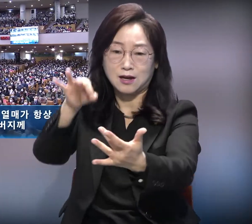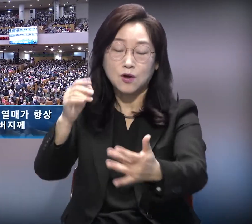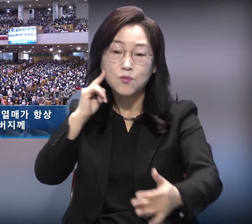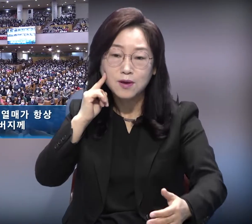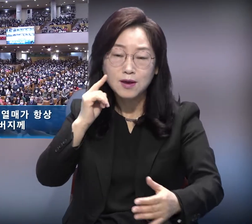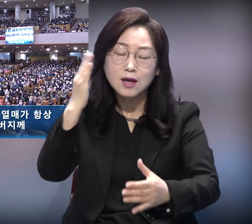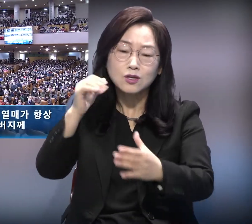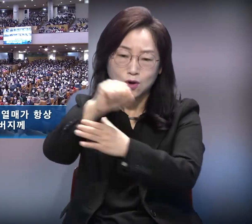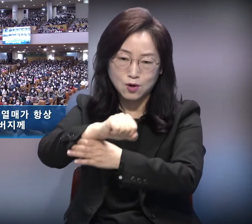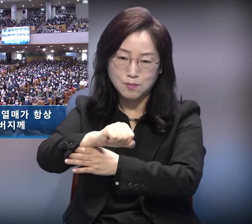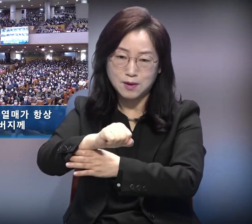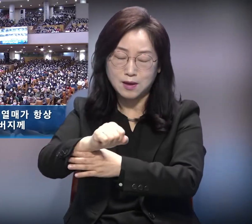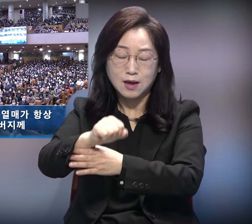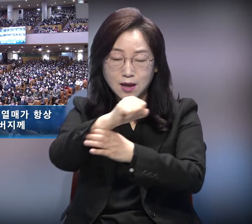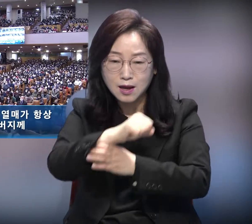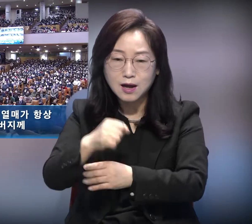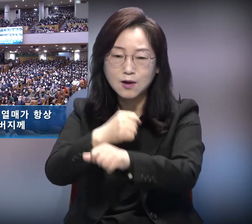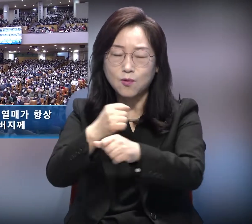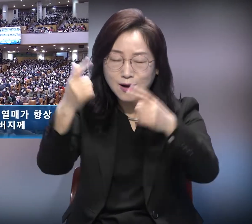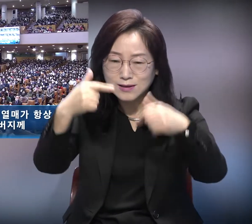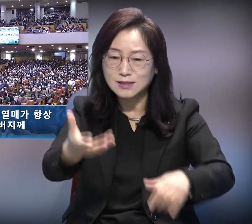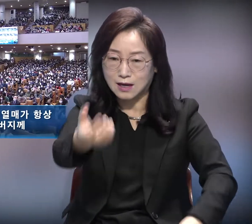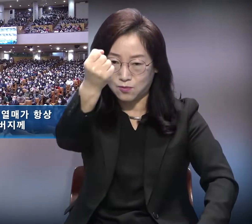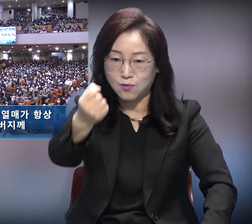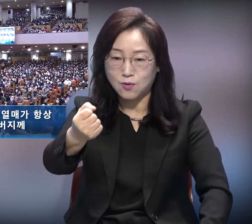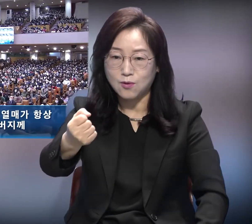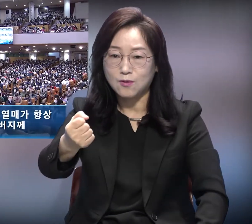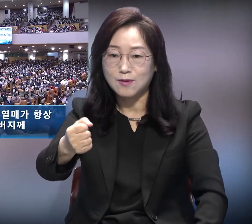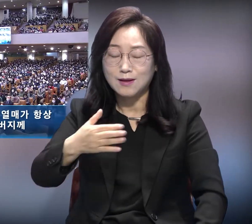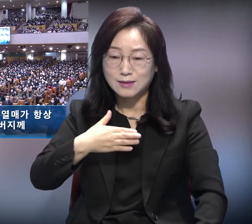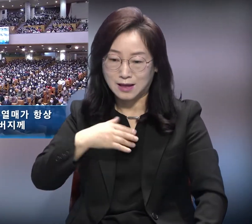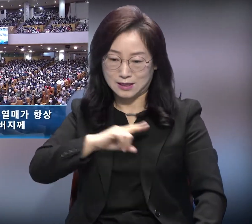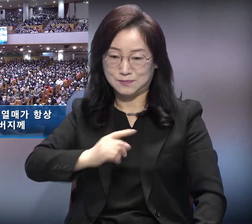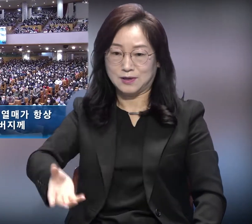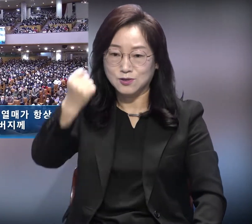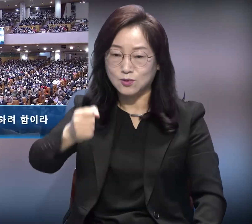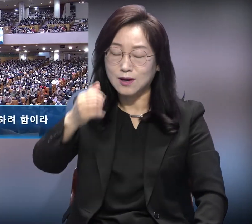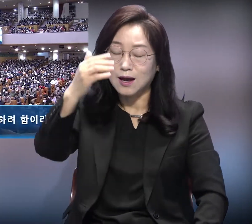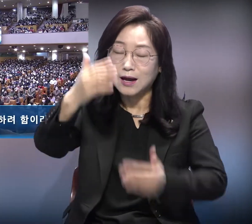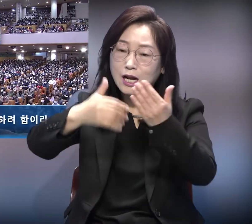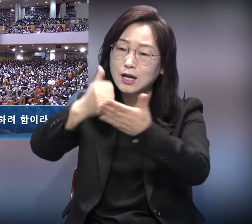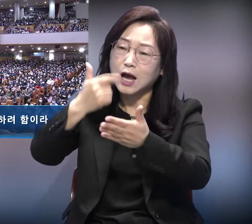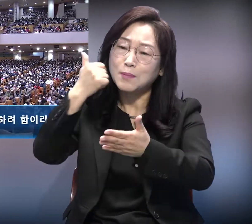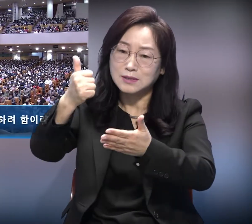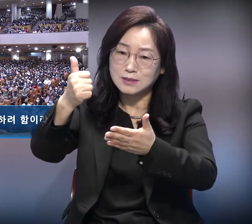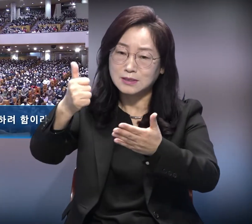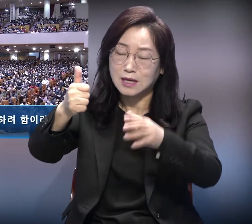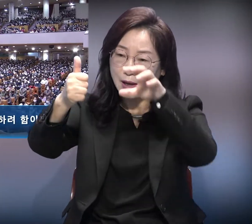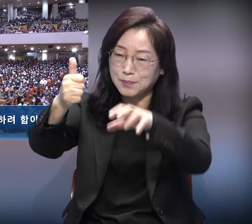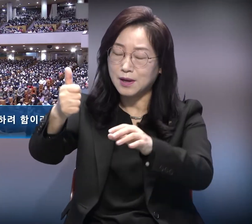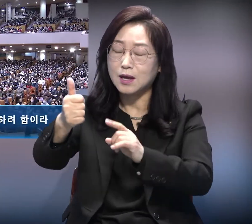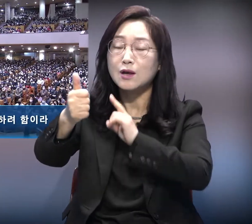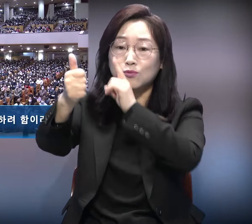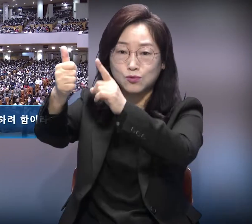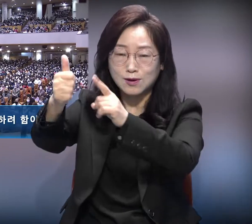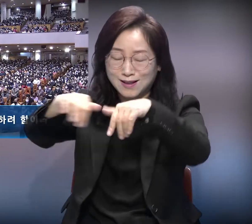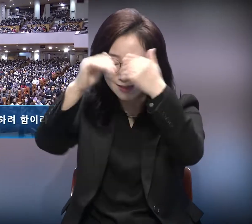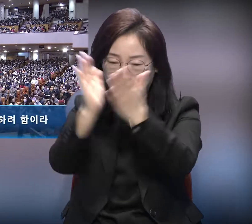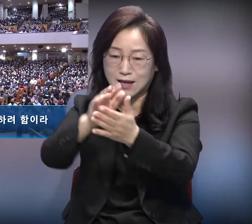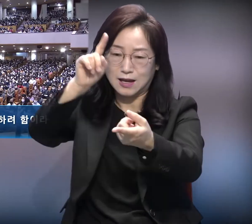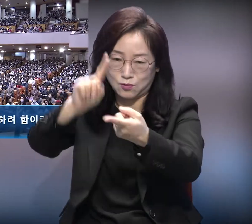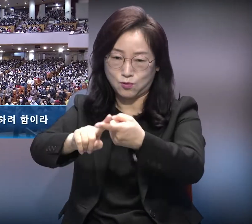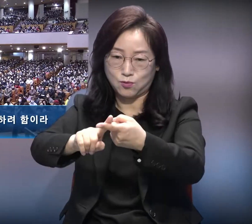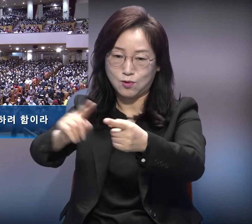열매를 맺게 하고 또 너희 열매가 항상 있게 하여 내 이름으로 아버지께 무엇을 구하든지 다 받게